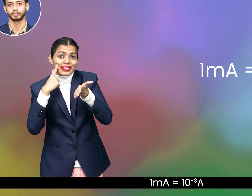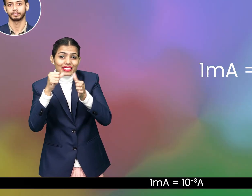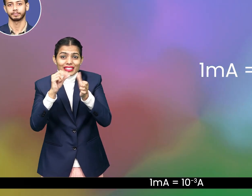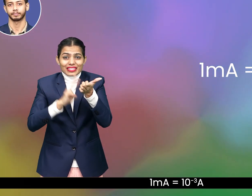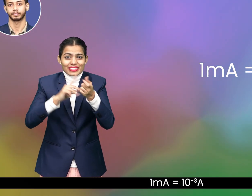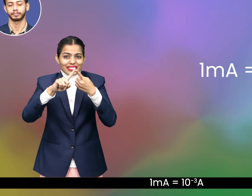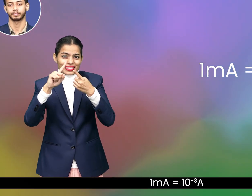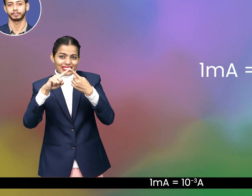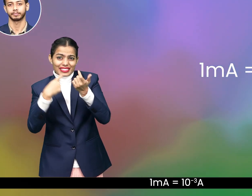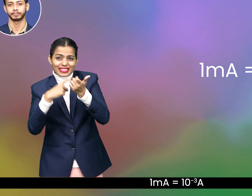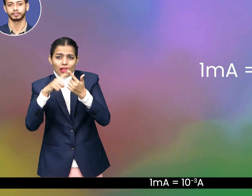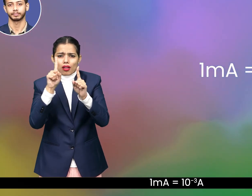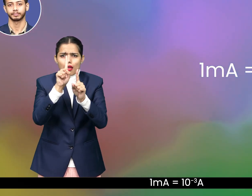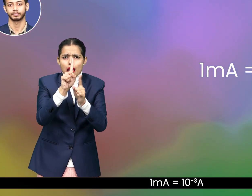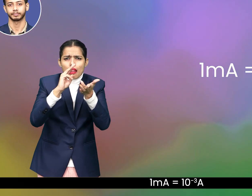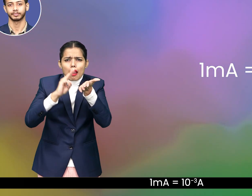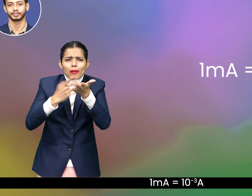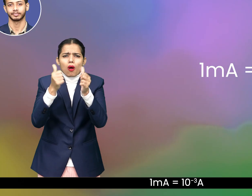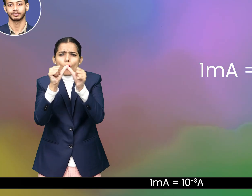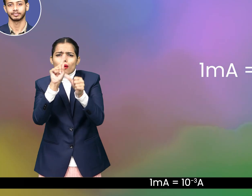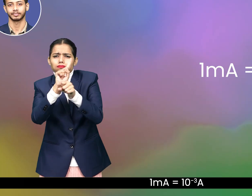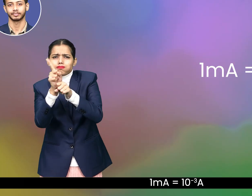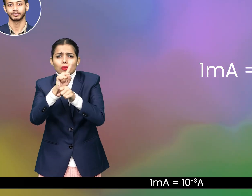முதல் 3 ஆம்பியர்.